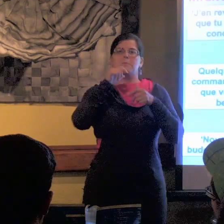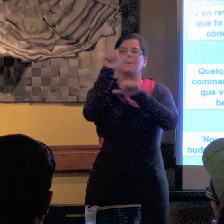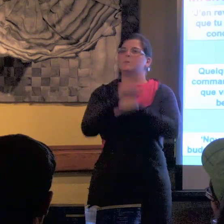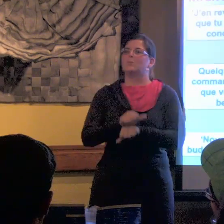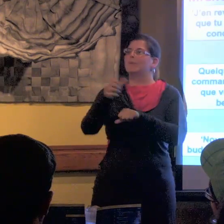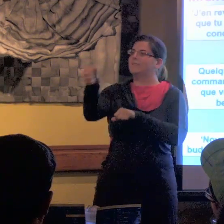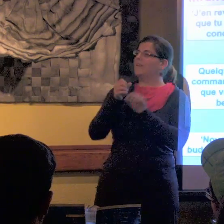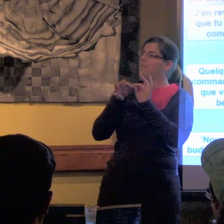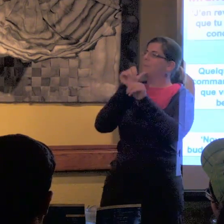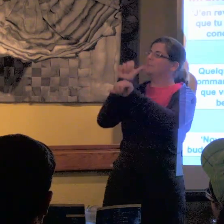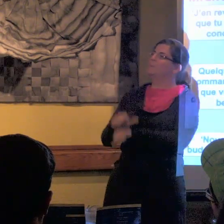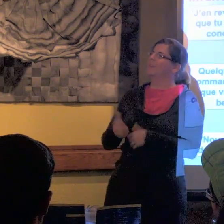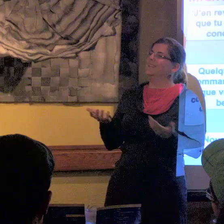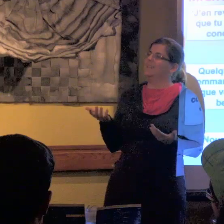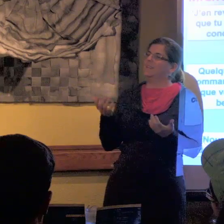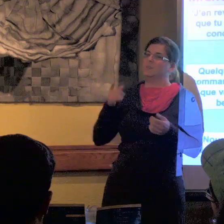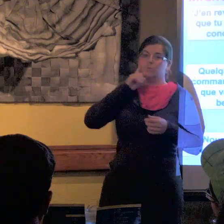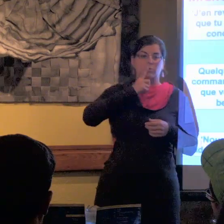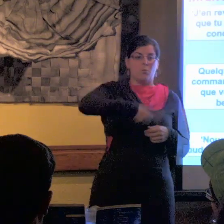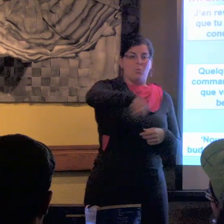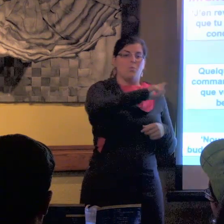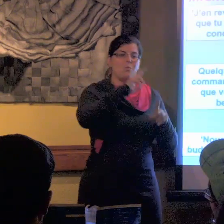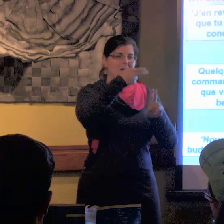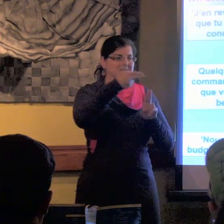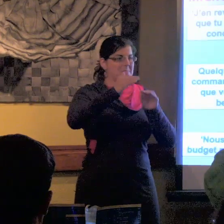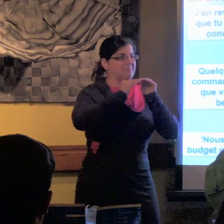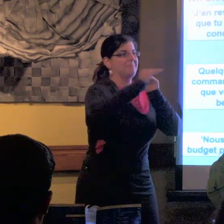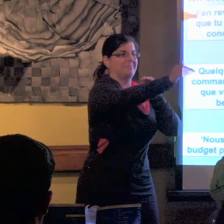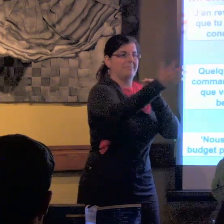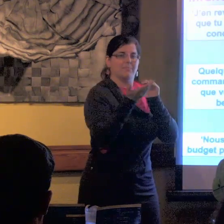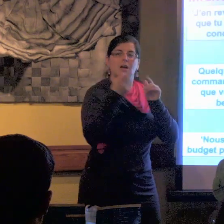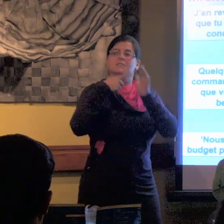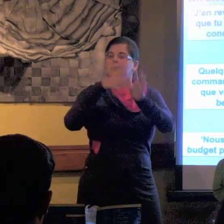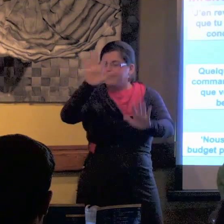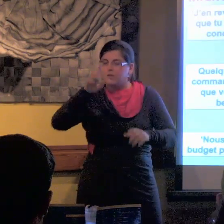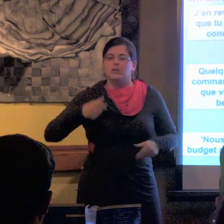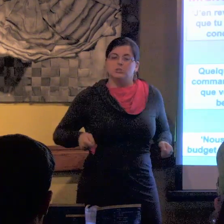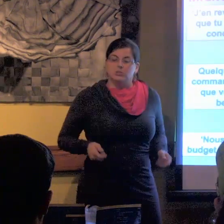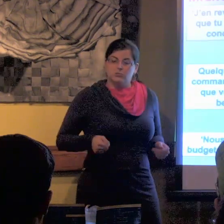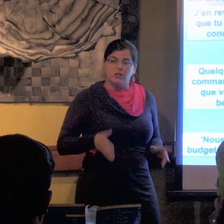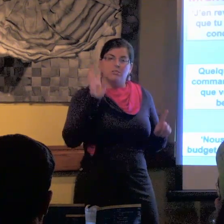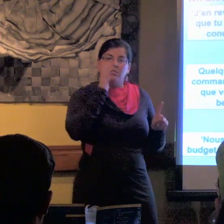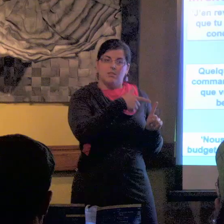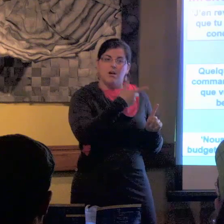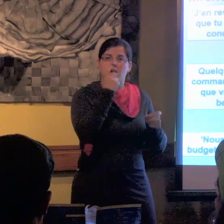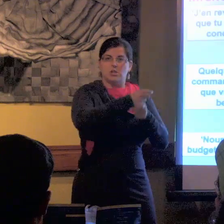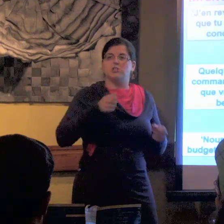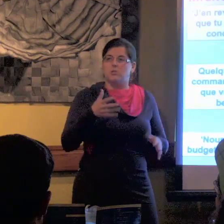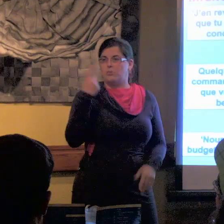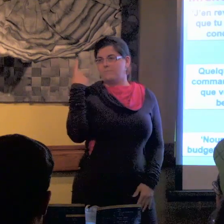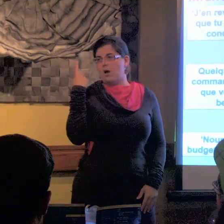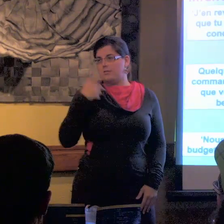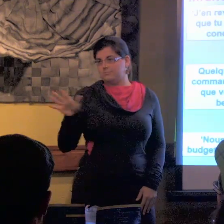Lorsque une personne sourde est employée dans un organisme, une entreprise, une association, souvent les adaptations pour